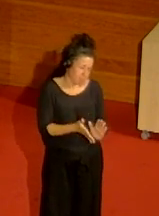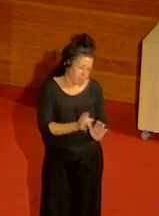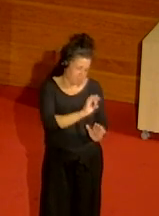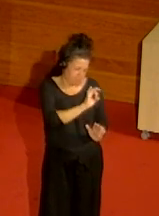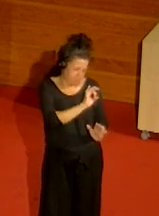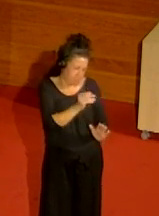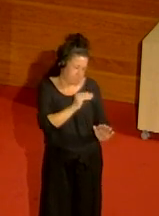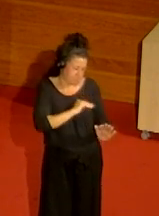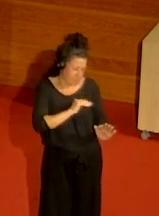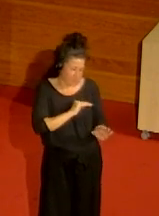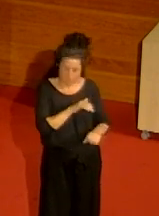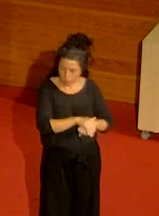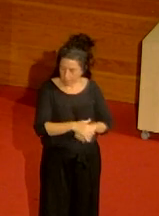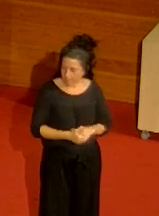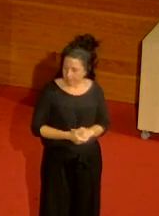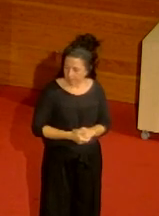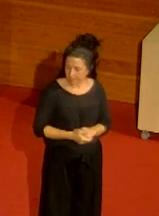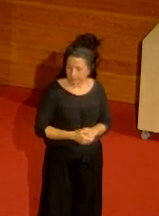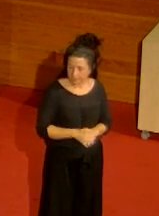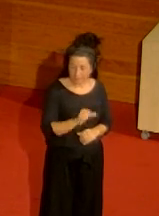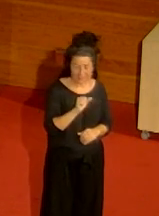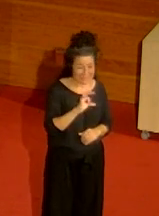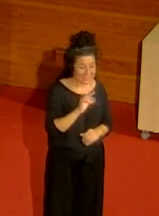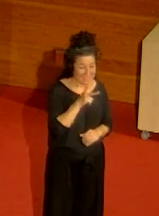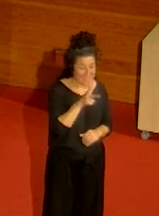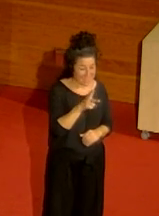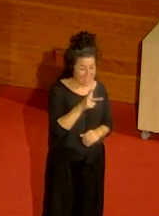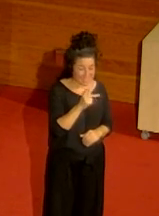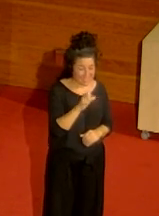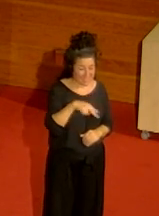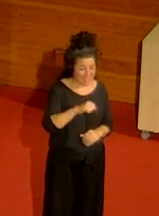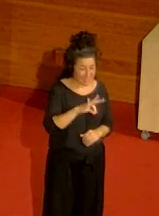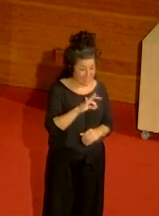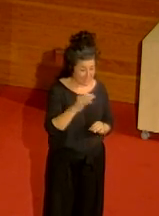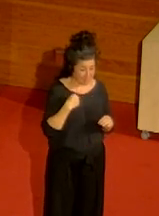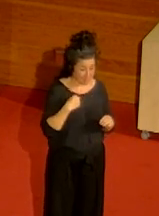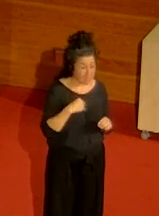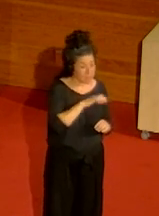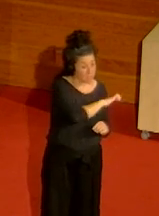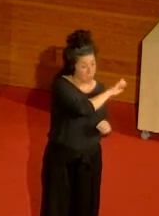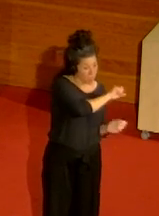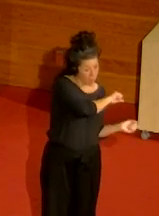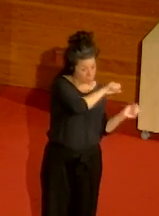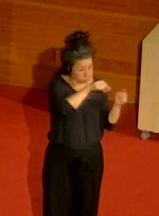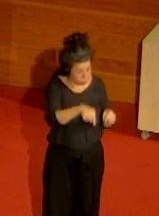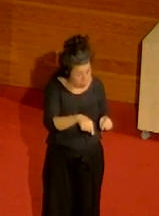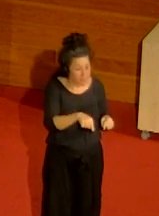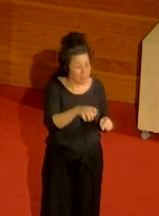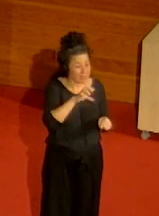A qué se debe esto los que nacíes como les decía son los que fundaron el estado Israel eran los que llegaron de Europa y